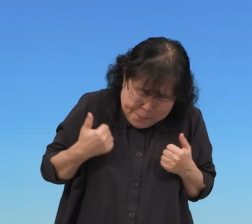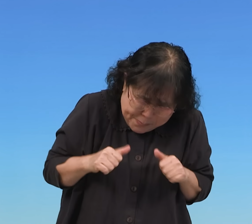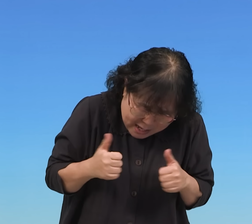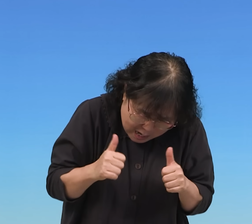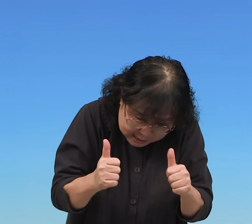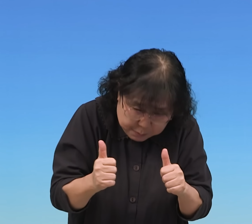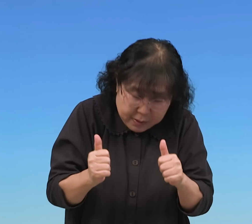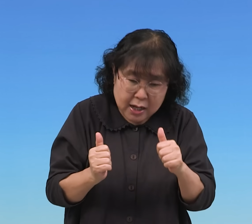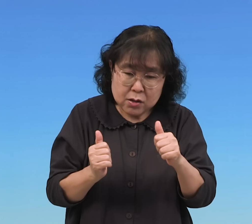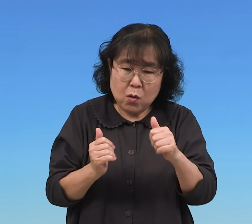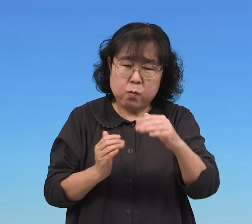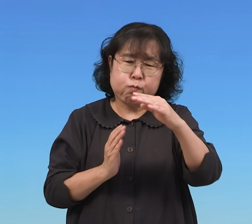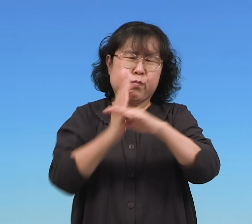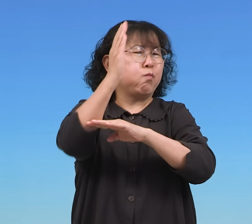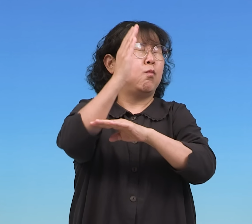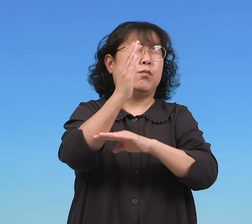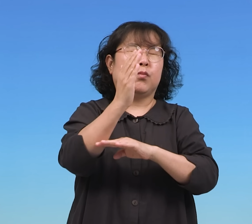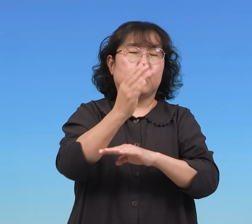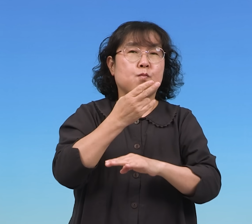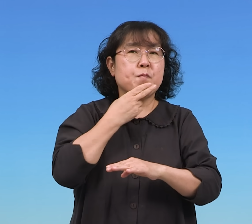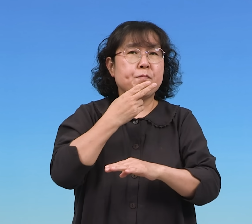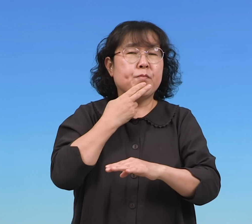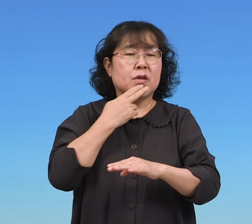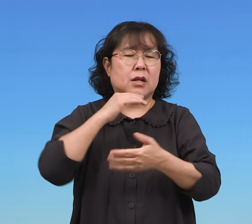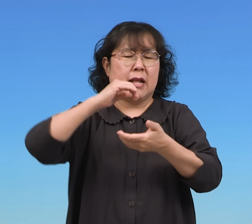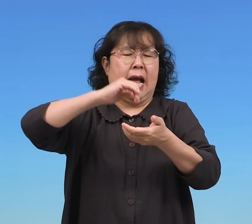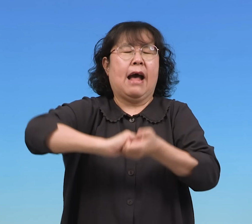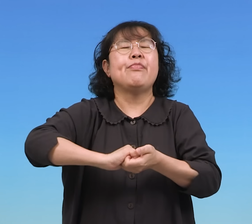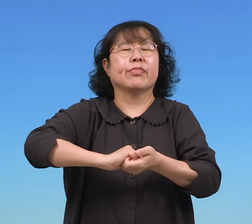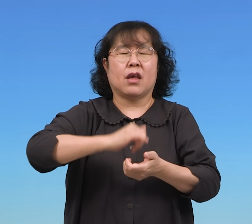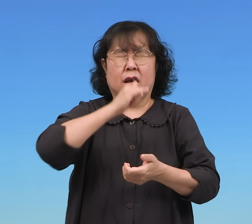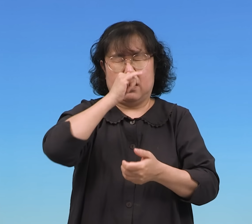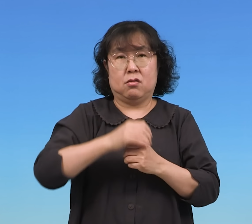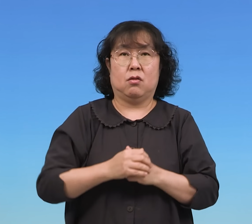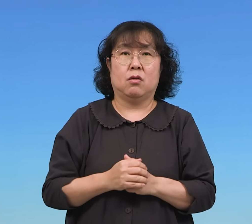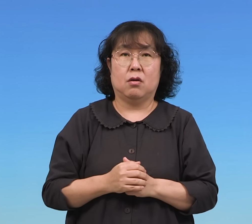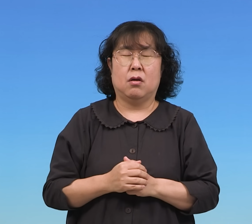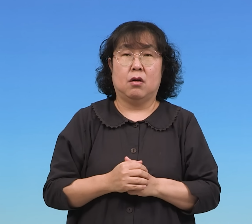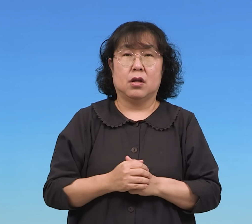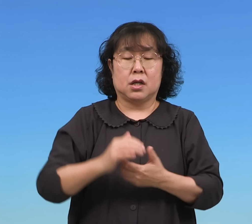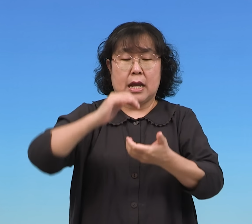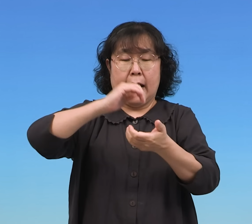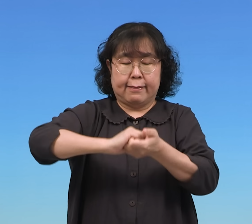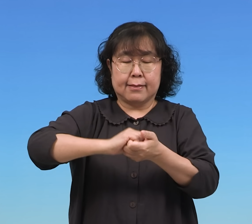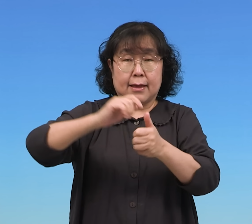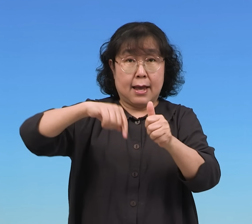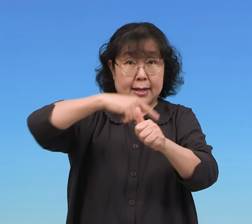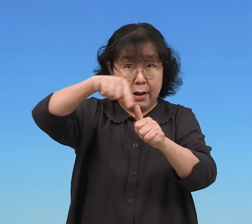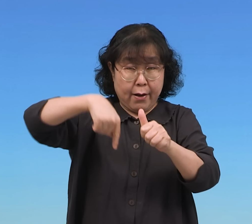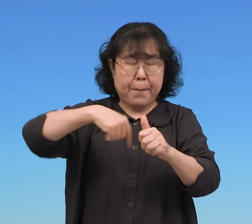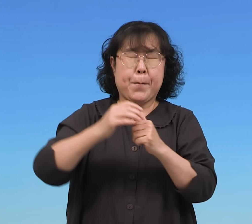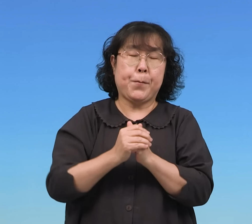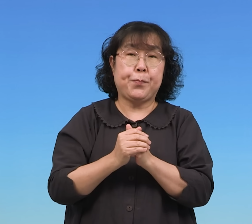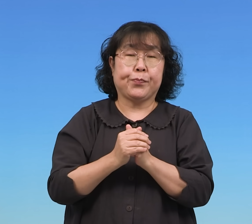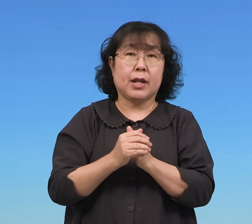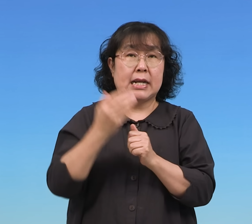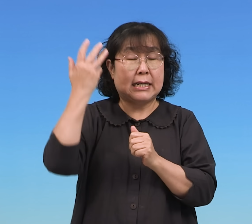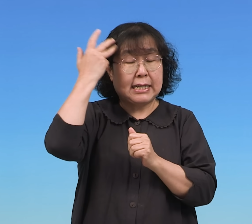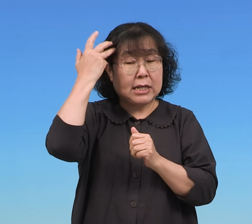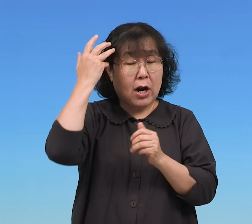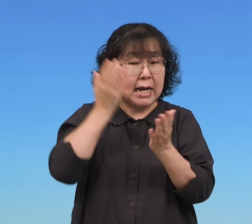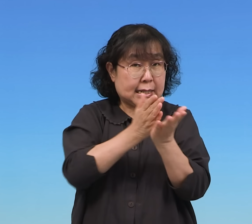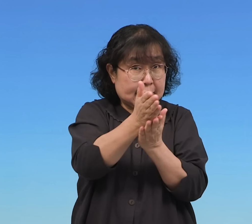수 없는 벽이 있다는 거예요. 한계가 있다는 겁니다. 이걸 한계 상황이라 그러는데요. 이 철학자